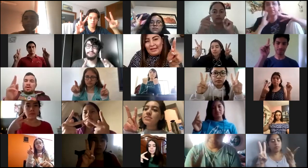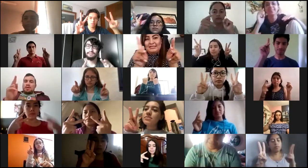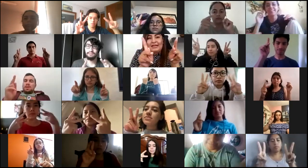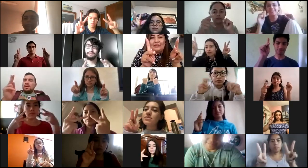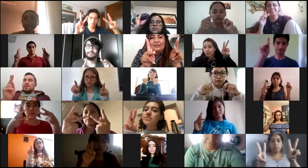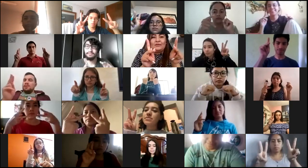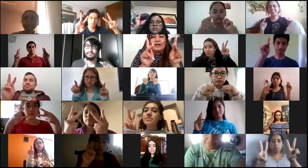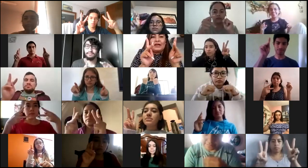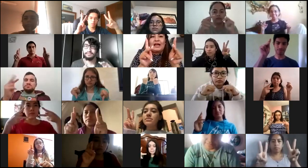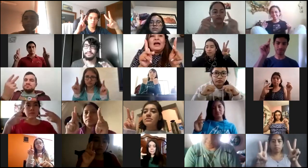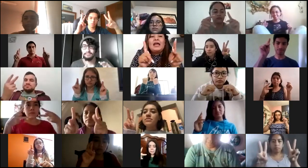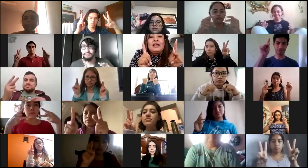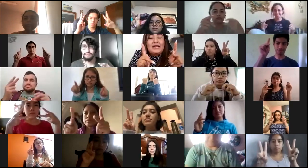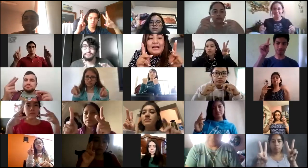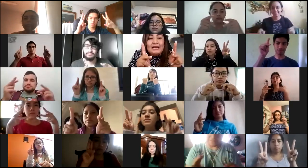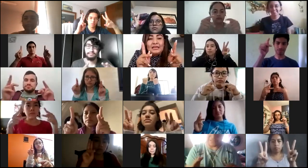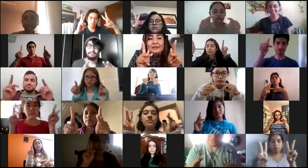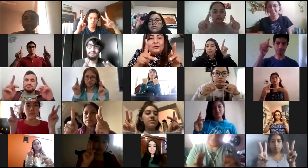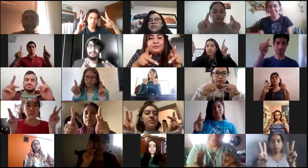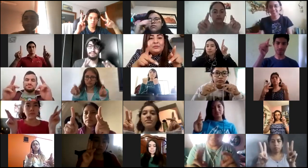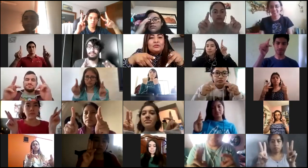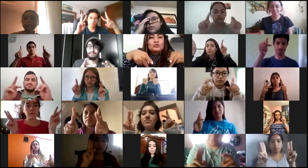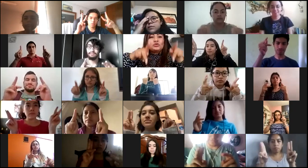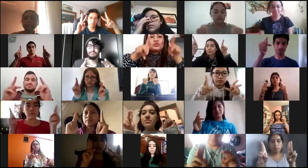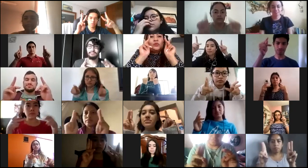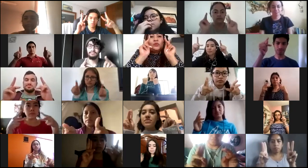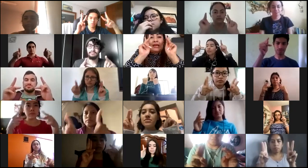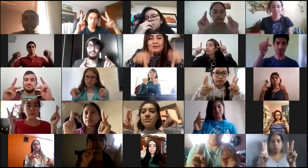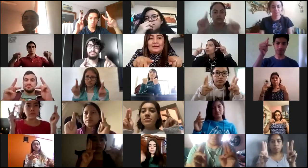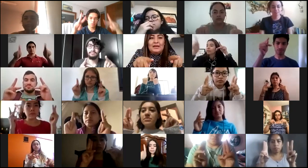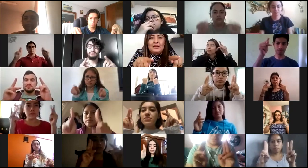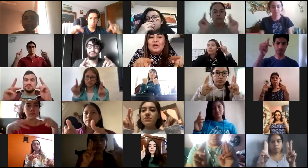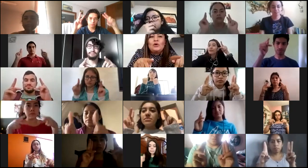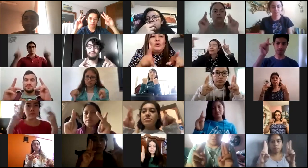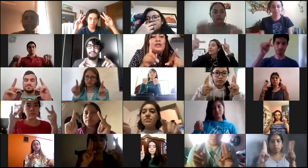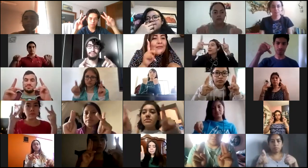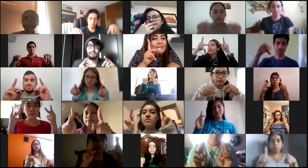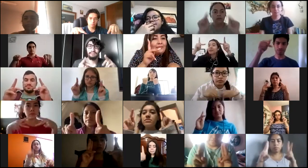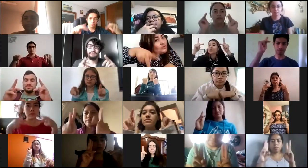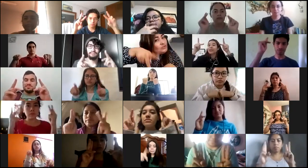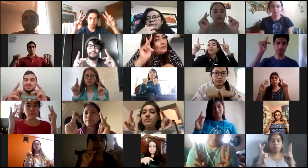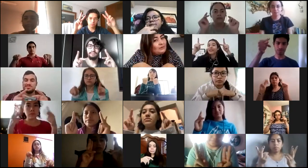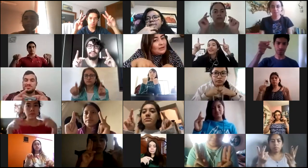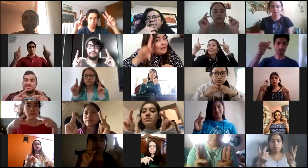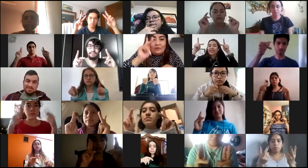el lado. K. Y la K tiene movimiento. Sube y baja. Únicamente sube y baja. No hagan